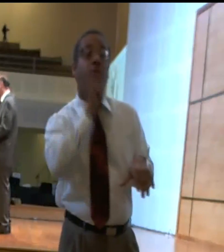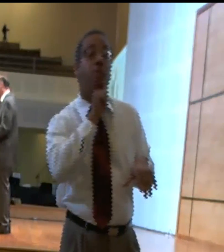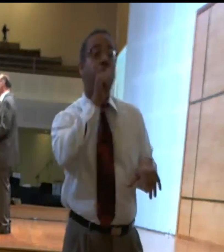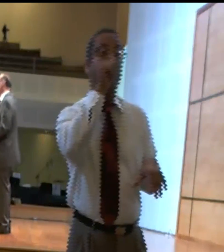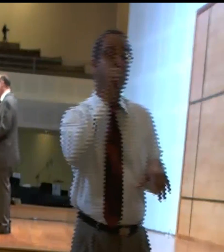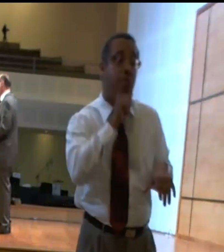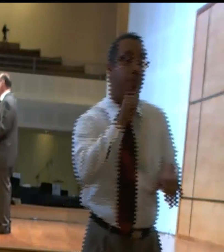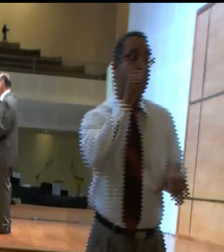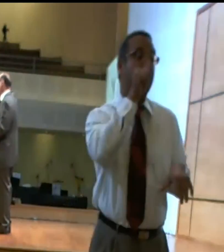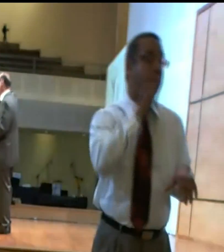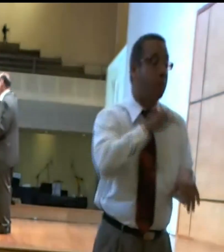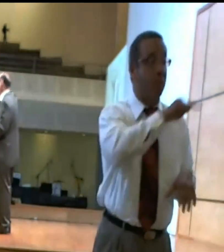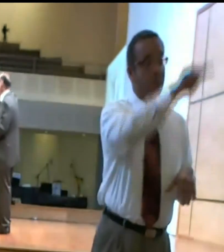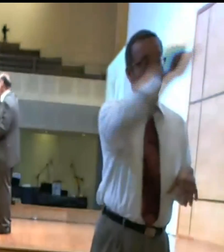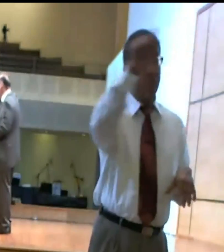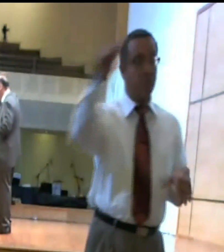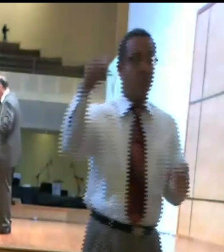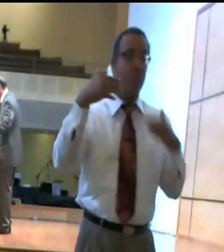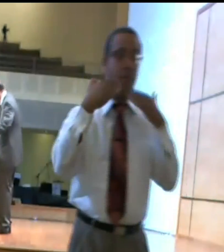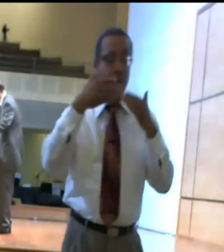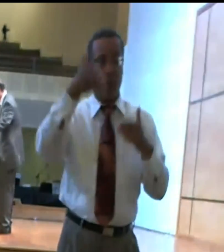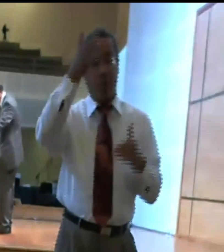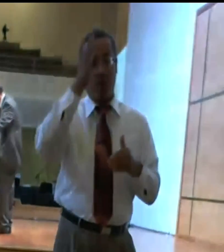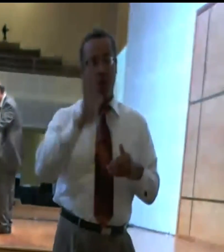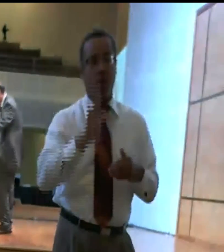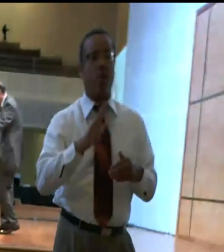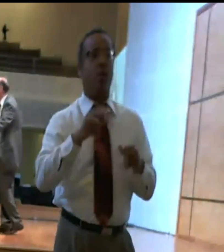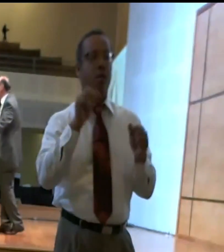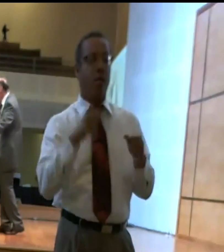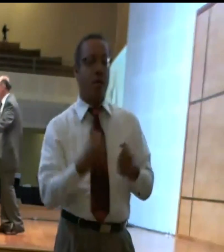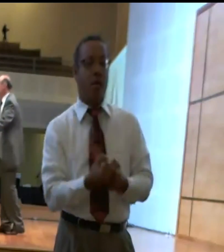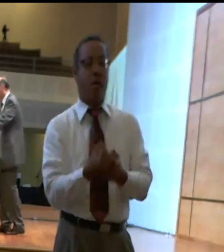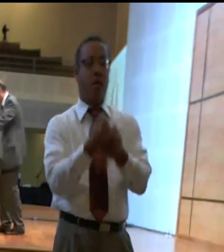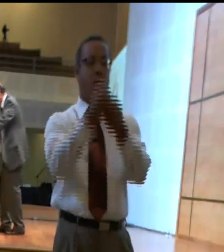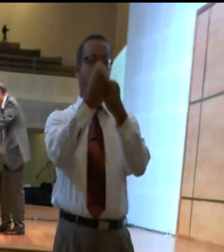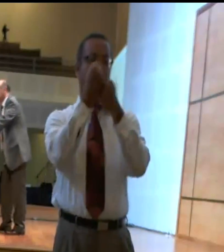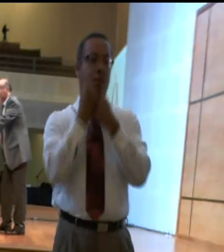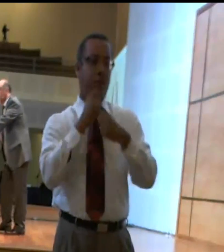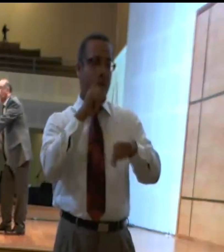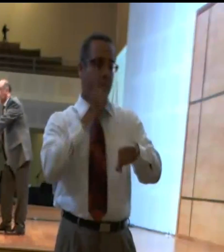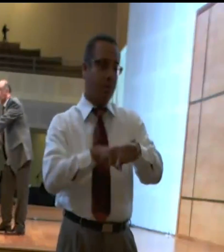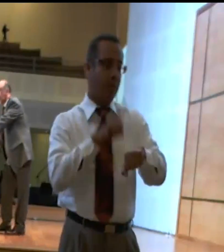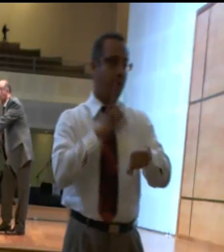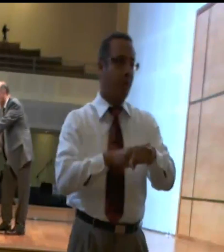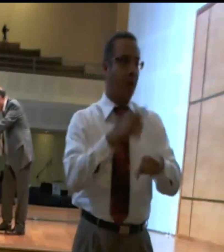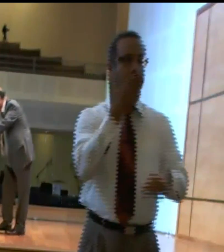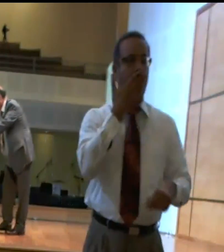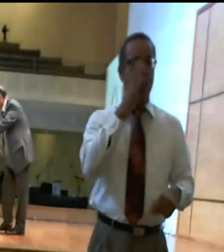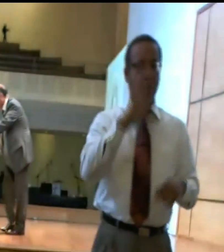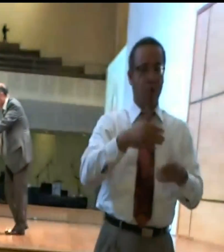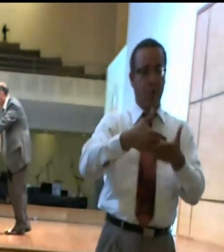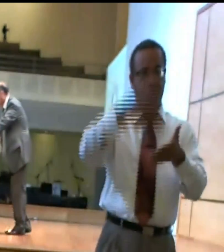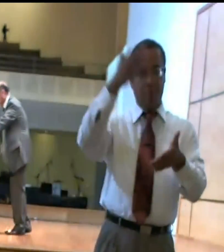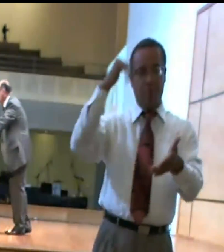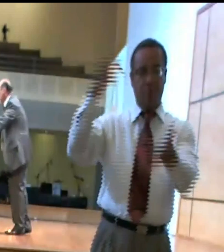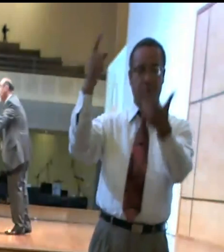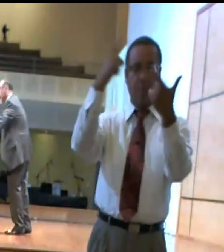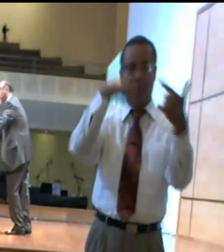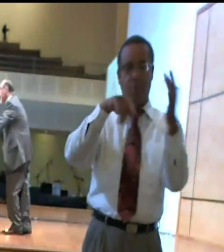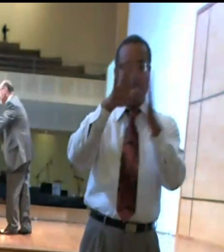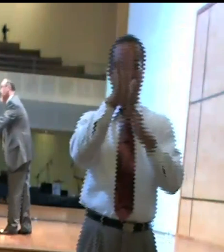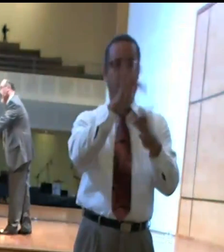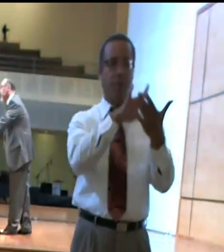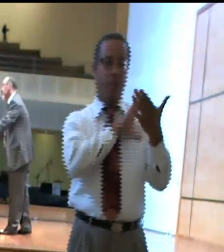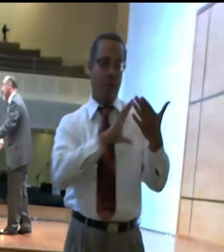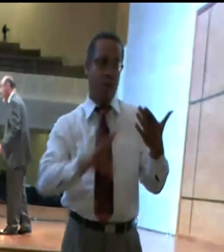Gracias al Señor que Él soportó por algún tiempo nuestras maldades antes de venir a Cristo